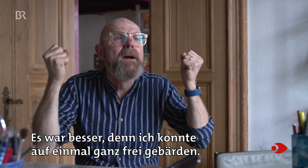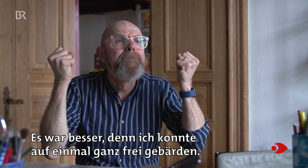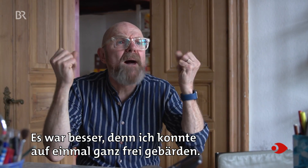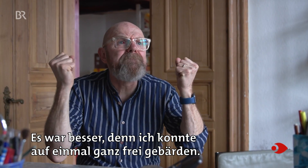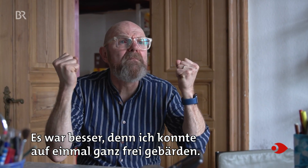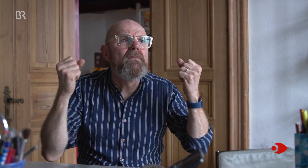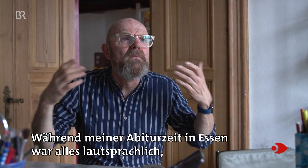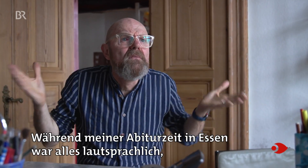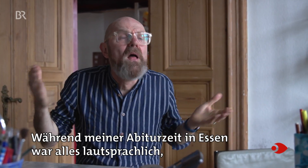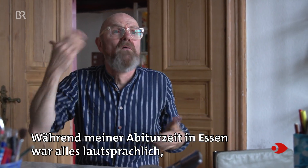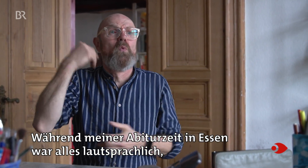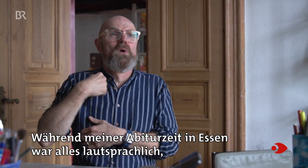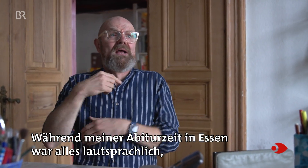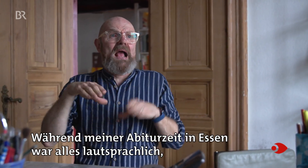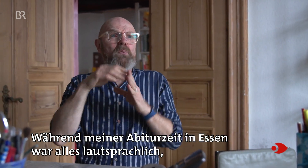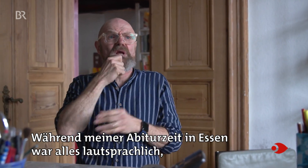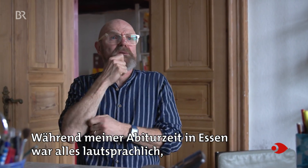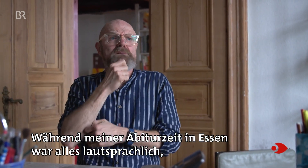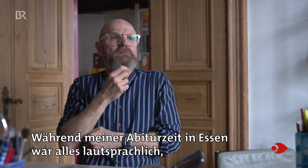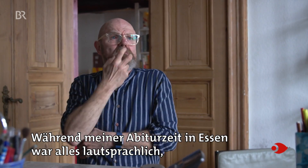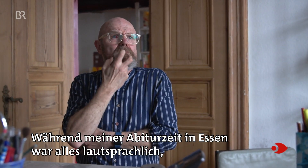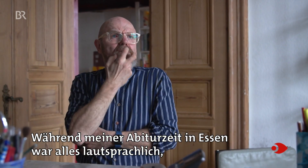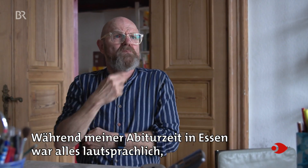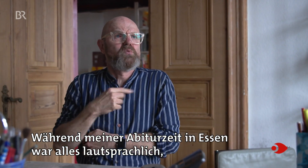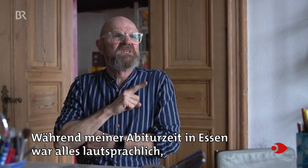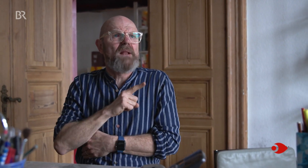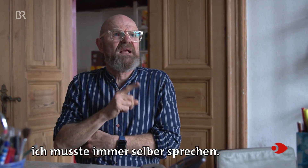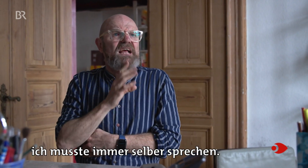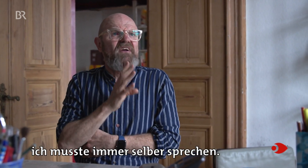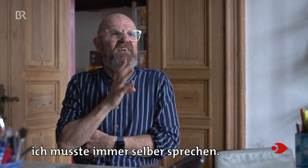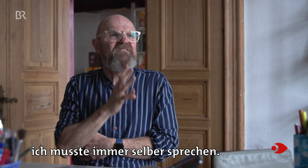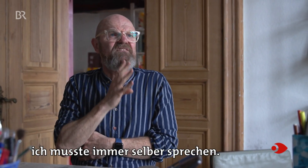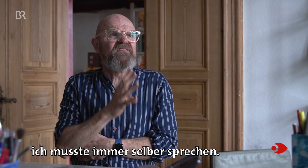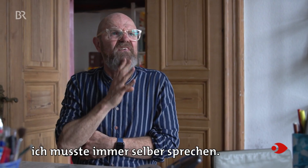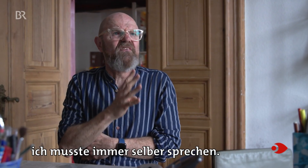gebärden. Während meiner Abiturzeit in Essen war alles lautsprachlich. Ich musste immer selber sprechen.